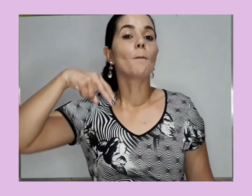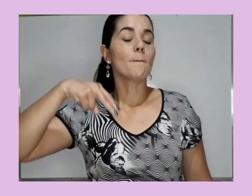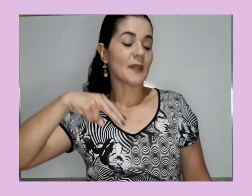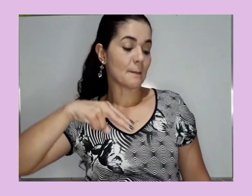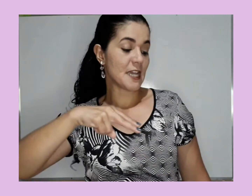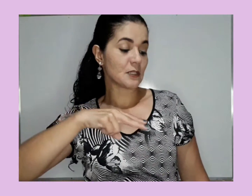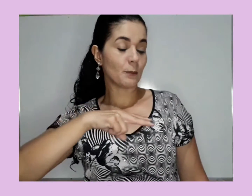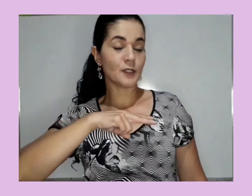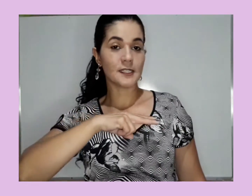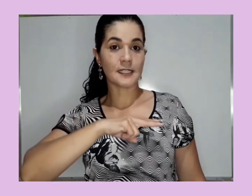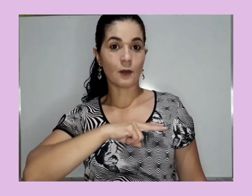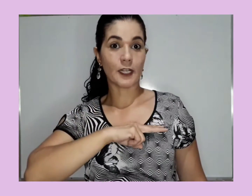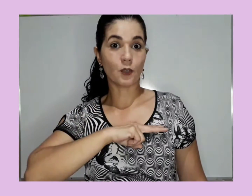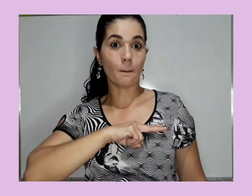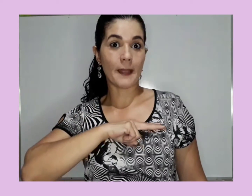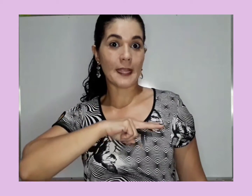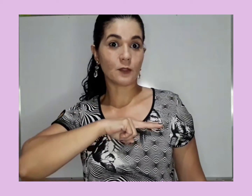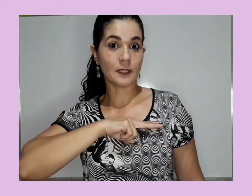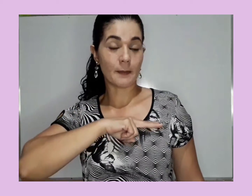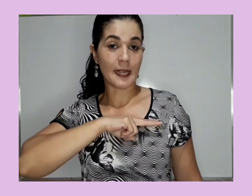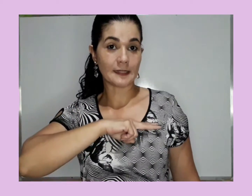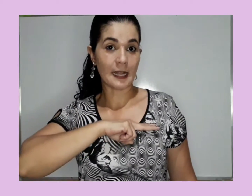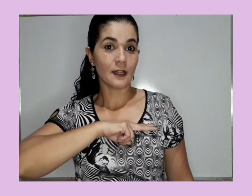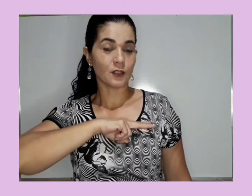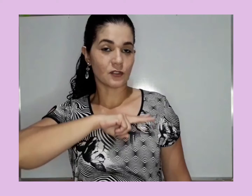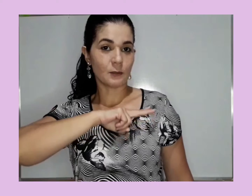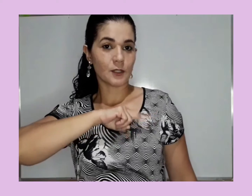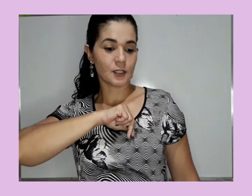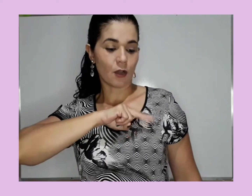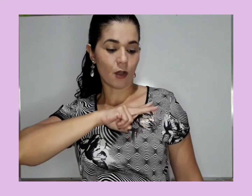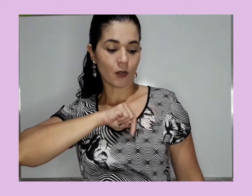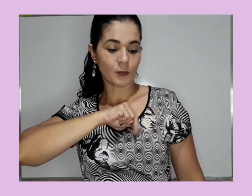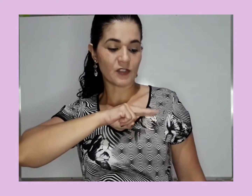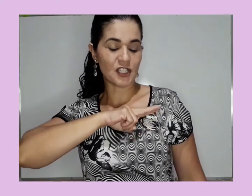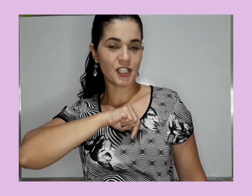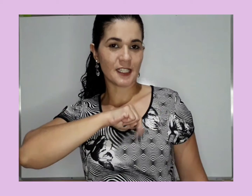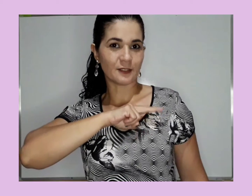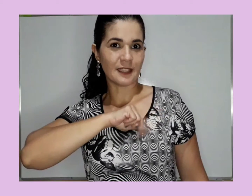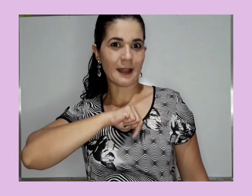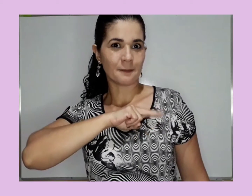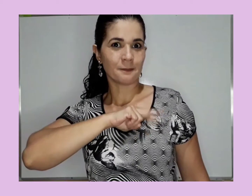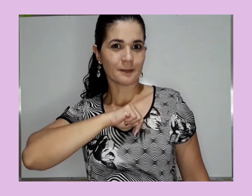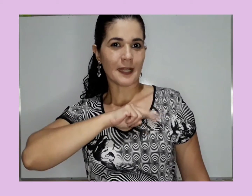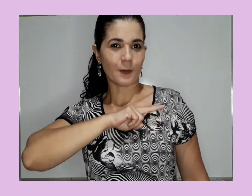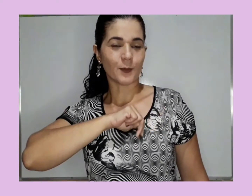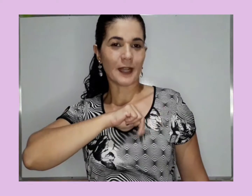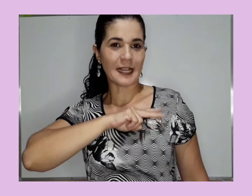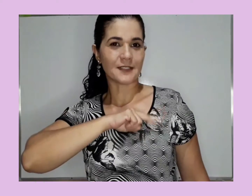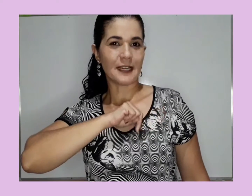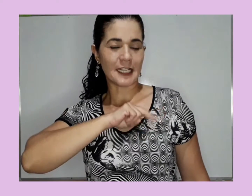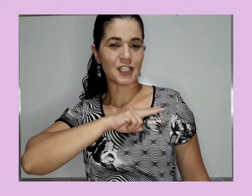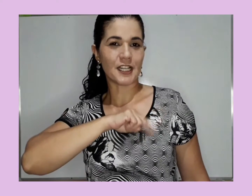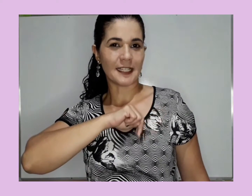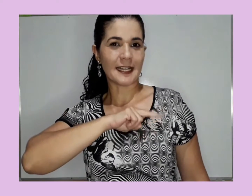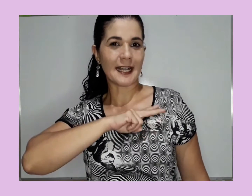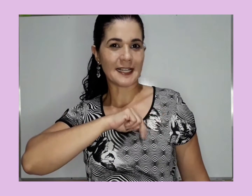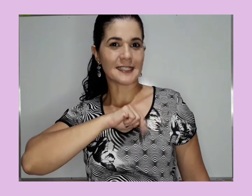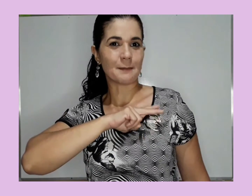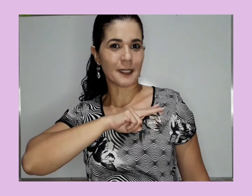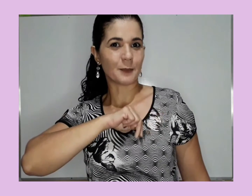na mesma posição aqui no peito também, tá? Nós vamos, ó, como se estivesse tirando, tá? Tá? Quando casa, vai lá e tira lá da casa, da mãe, do